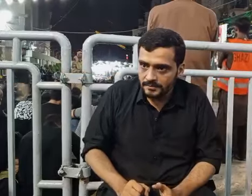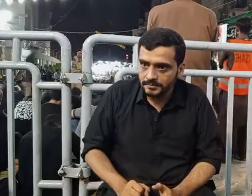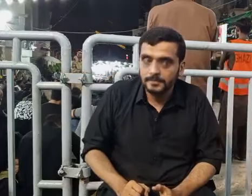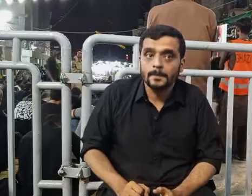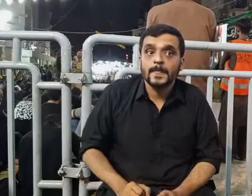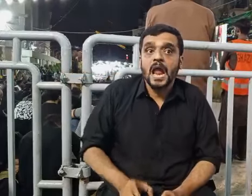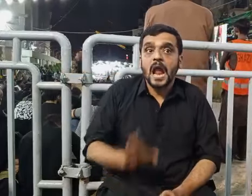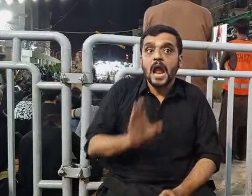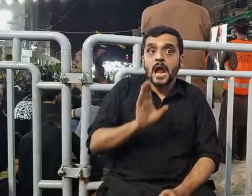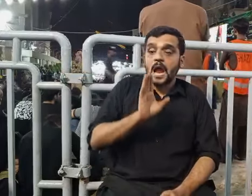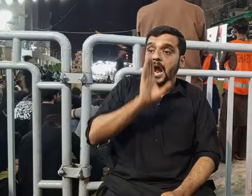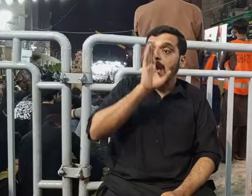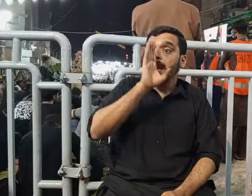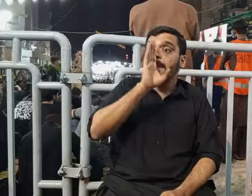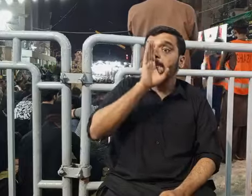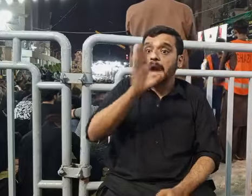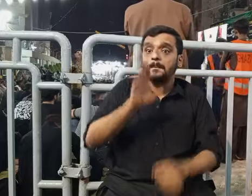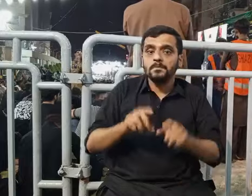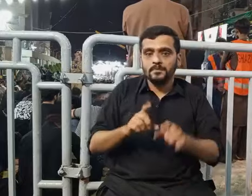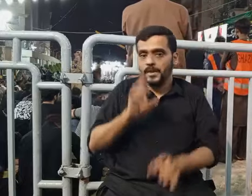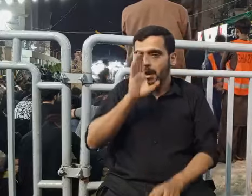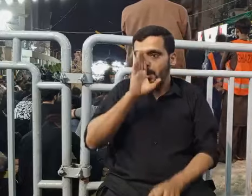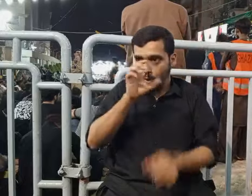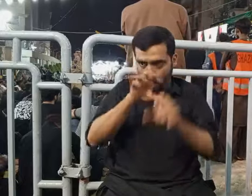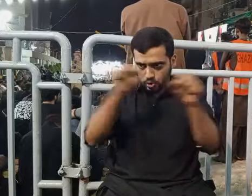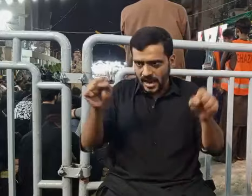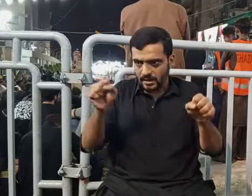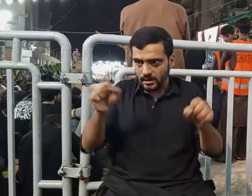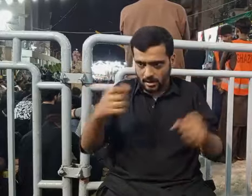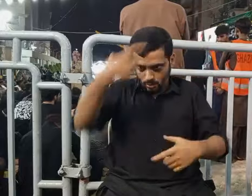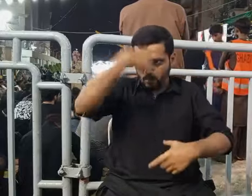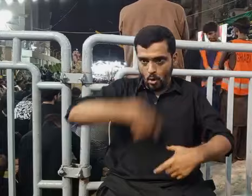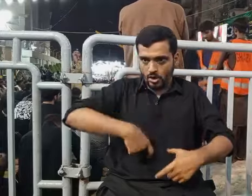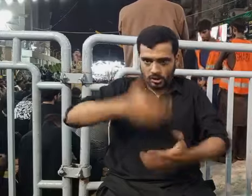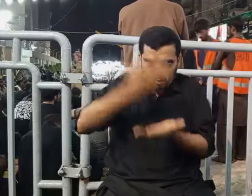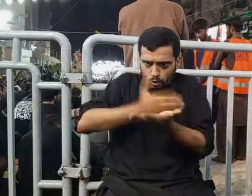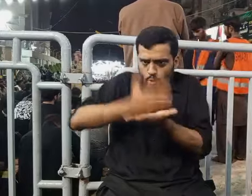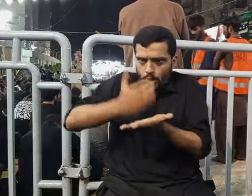حسن کا یتیم زندہ تھا،